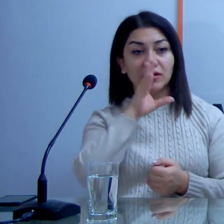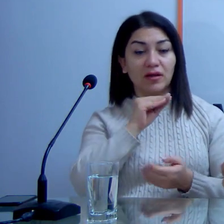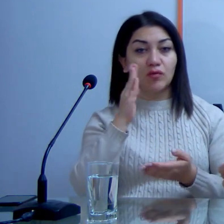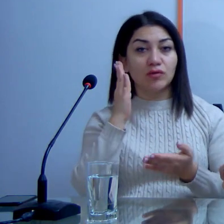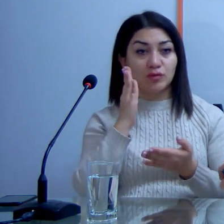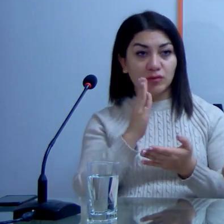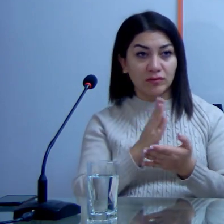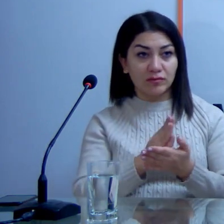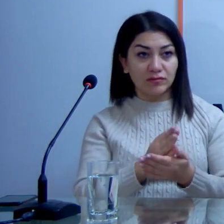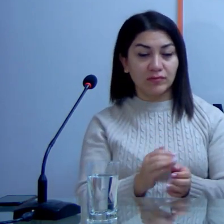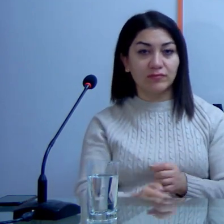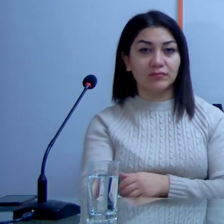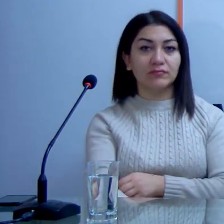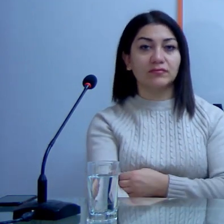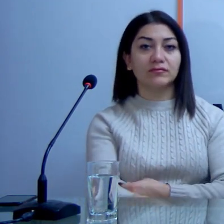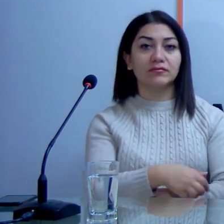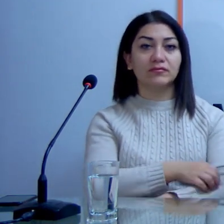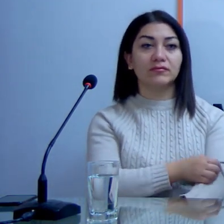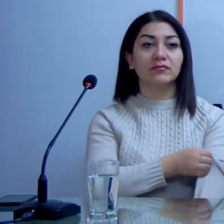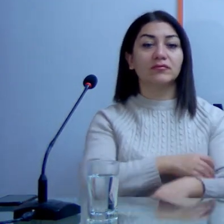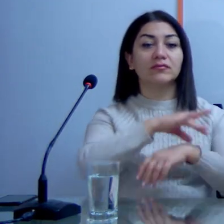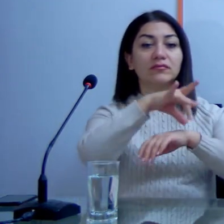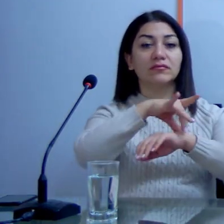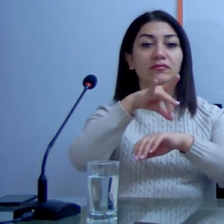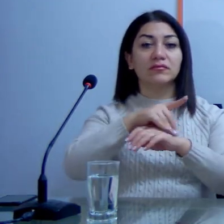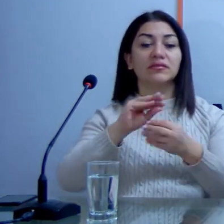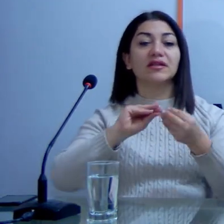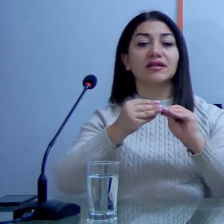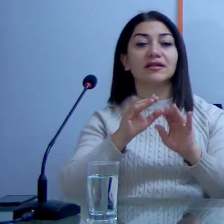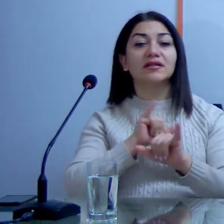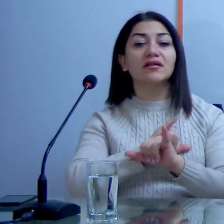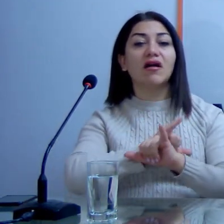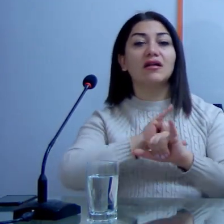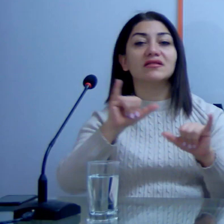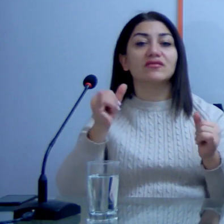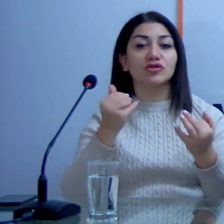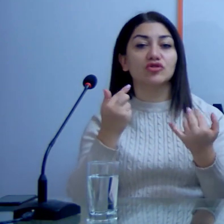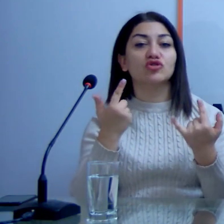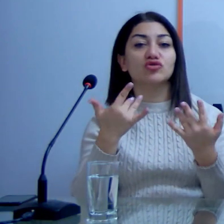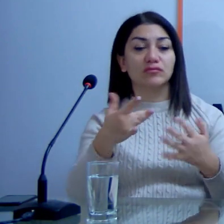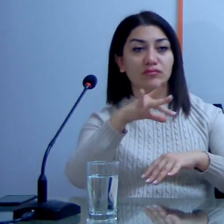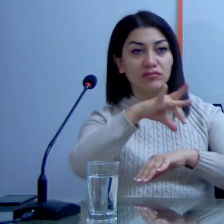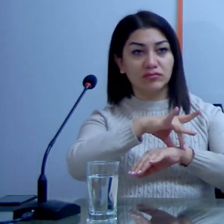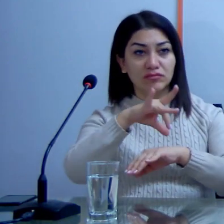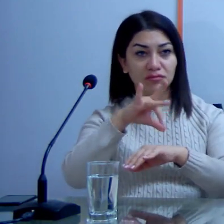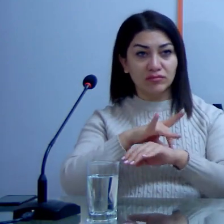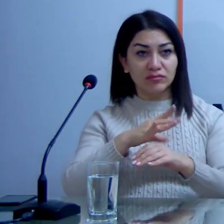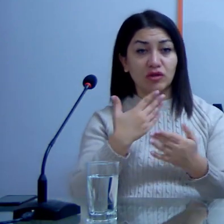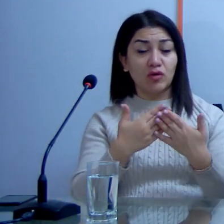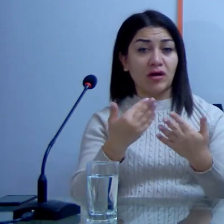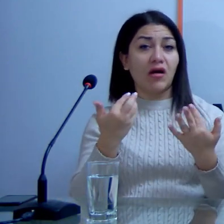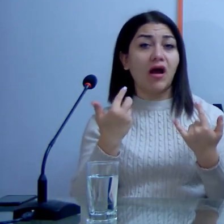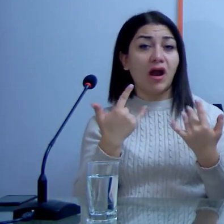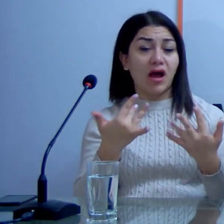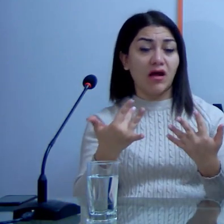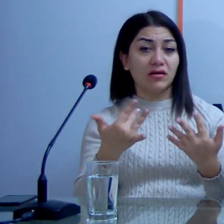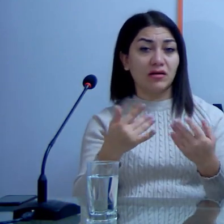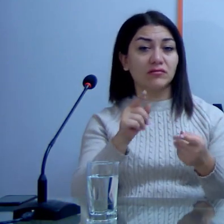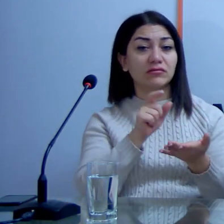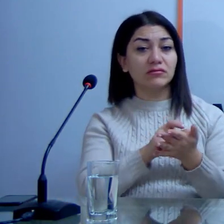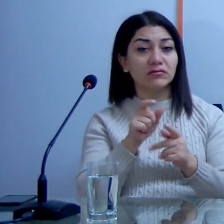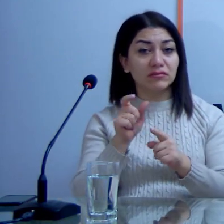ունենում դուրս բերել խնդիրների տարածվածությունը, որոշ քանակական օրինաչափություններ